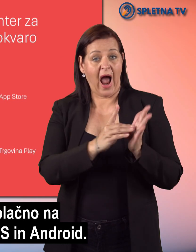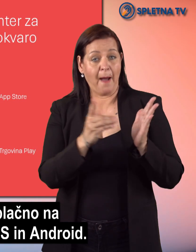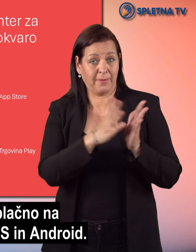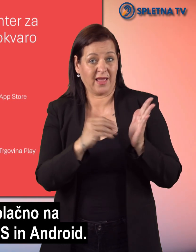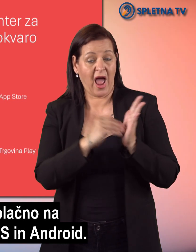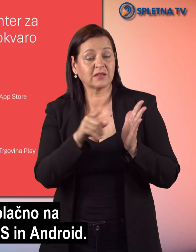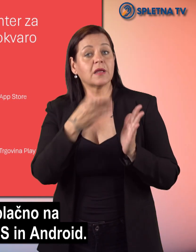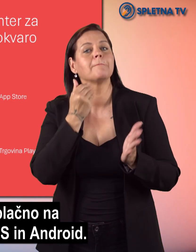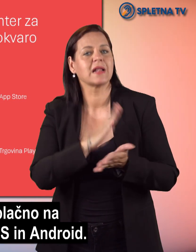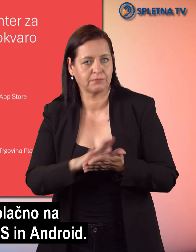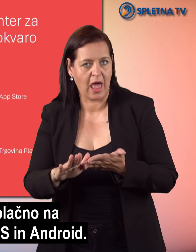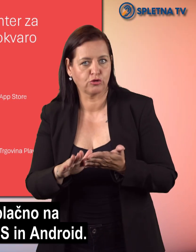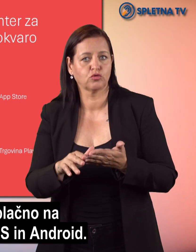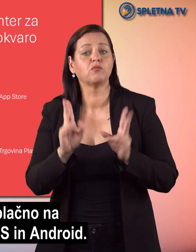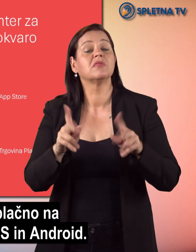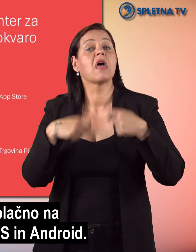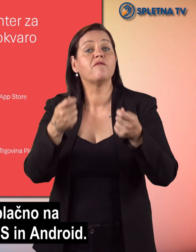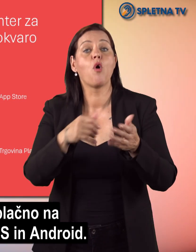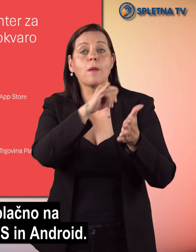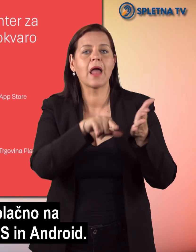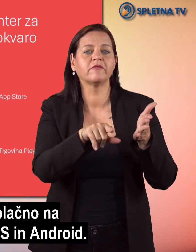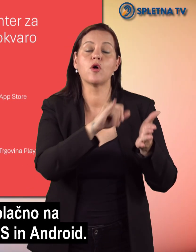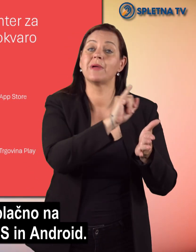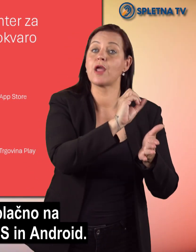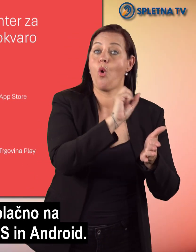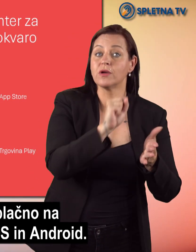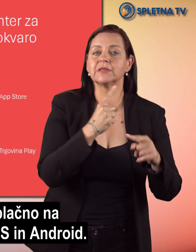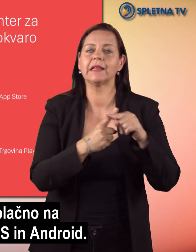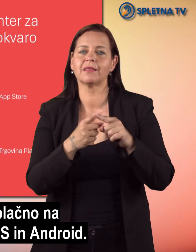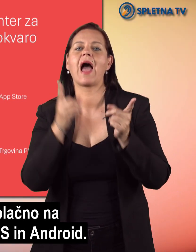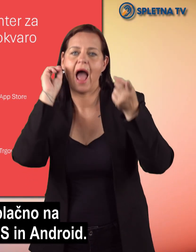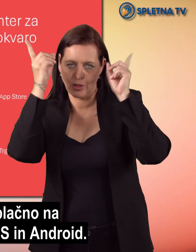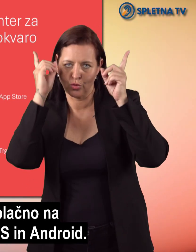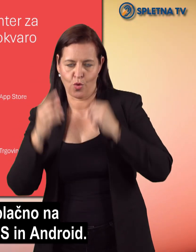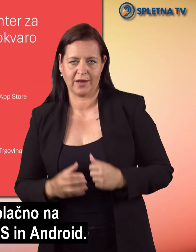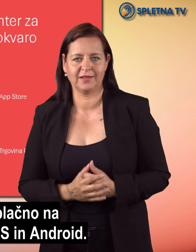Aplikacija je brezplačno na voljo na platformah iOS in Android.